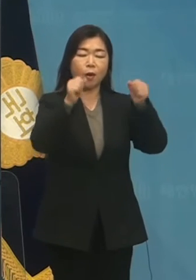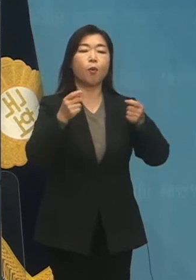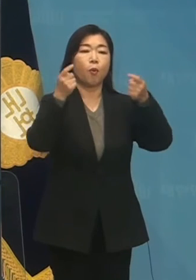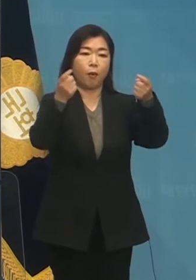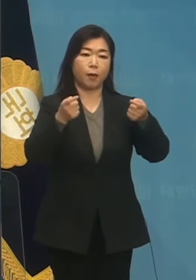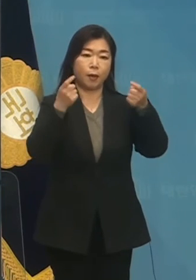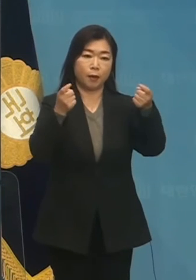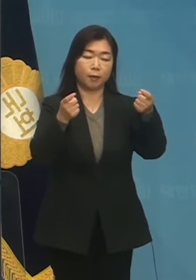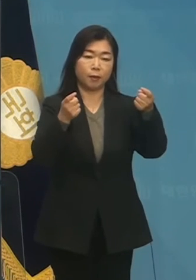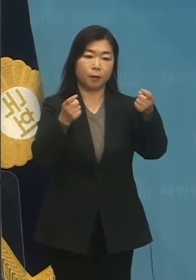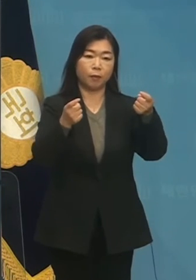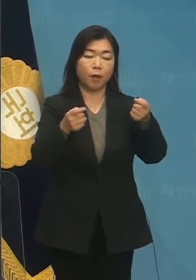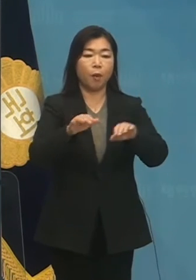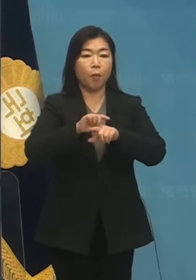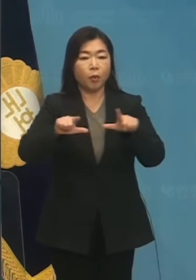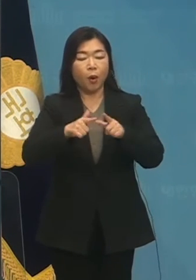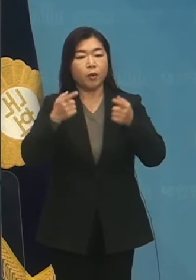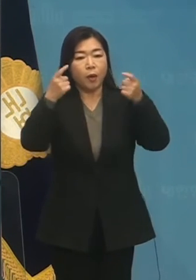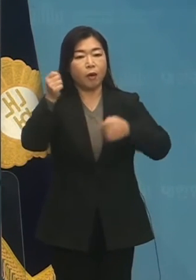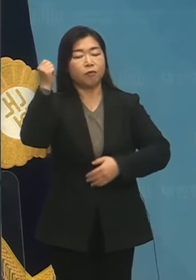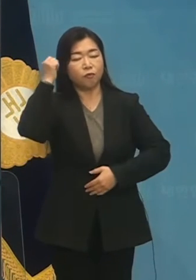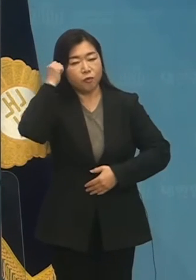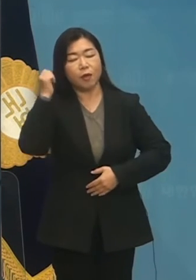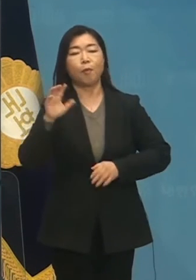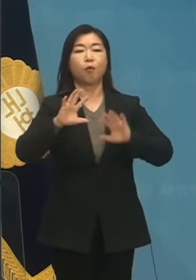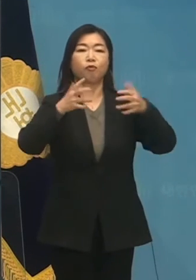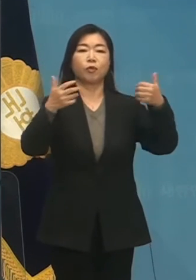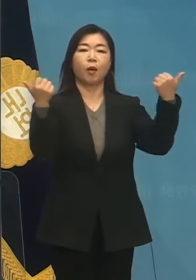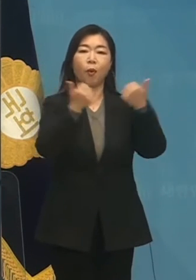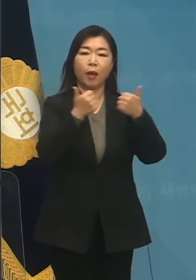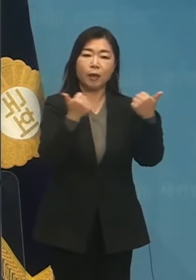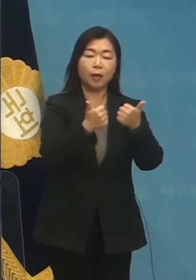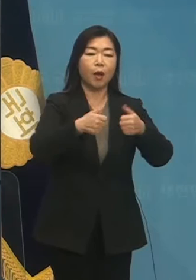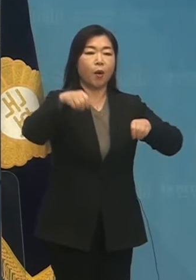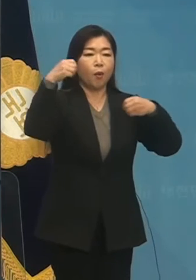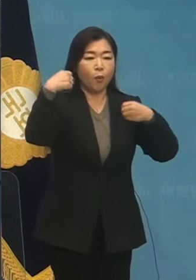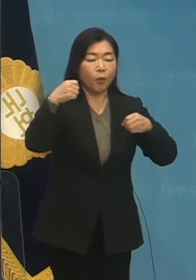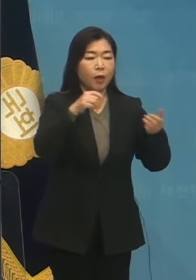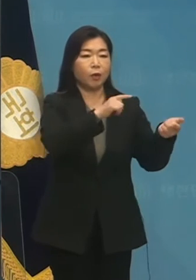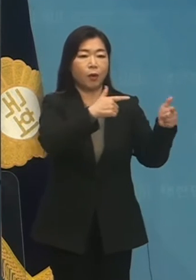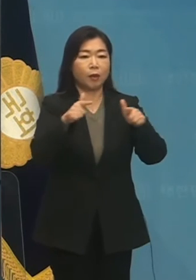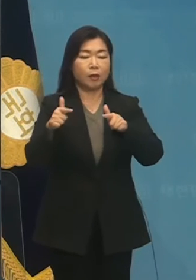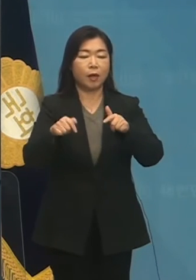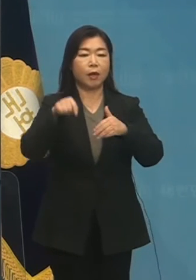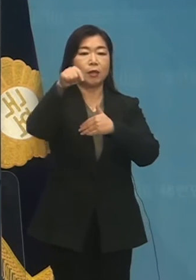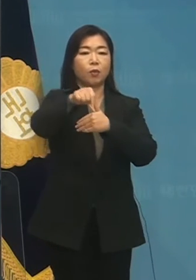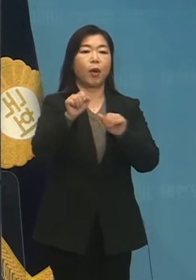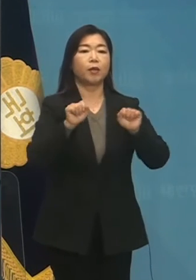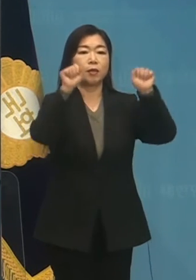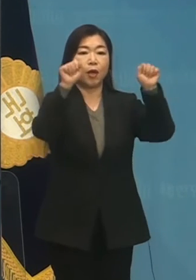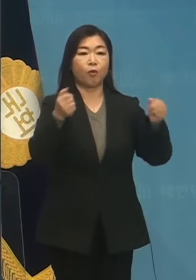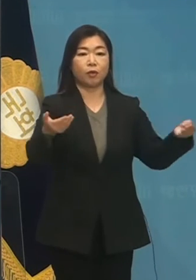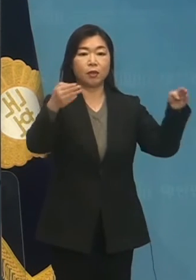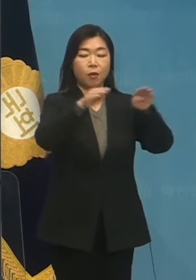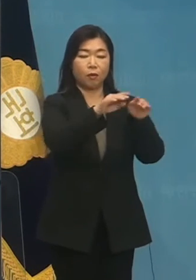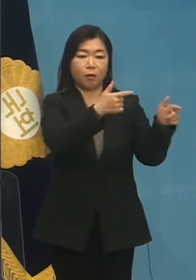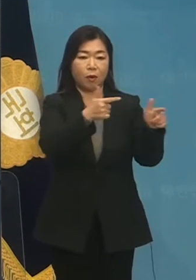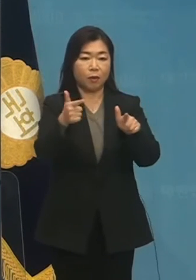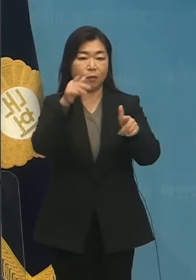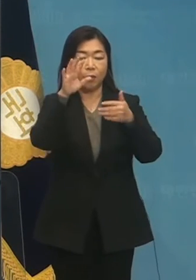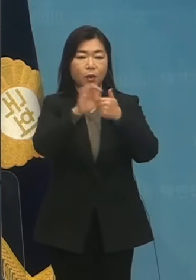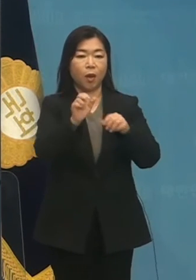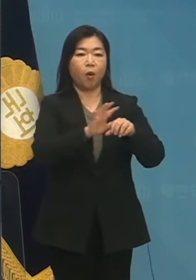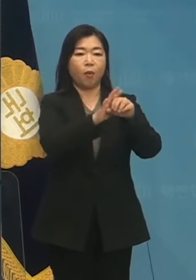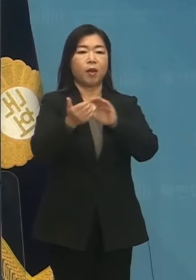관광업계입니다. 여행업, 숙박업, 국제회의업, 공연, 기획업, 실내 체육시설업 등은 기존